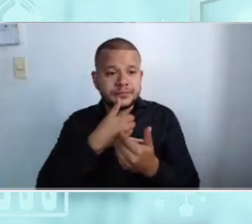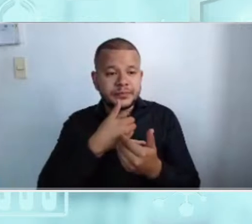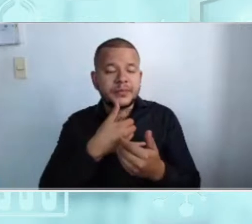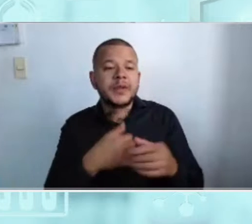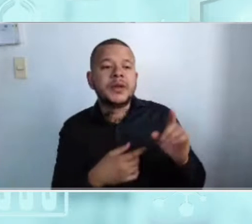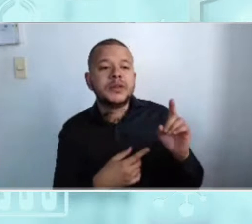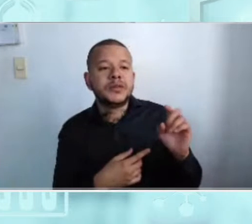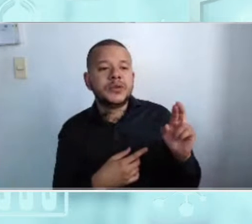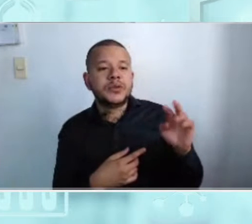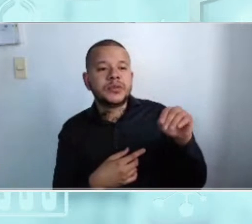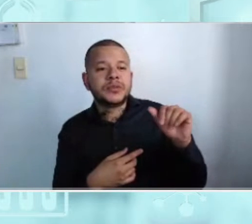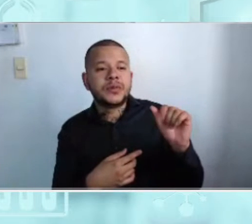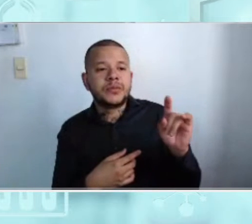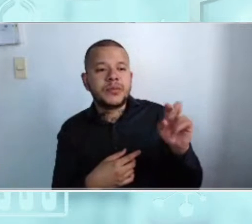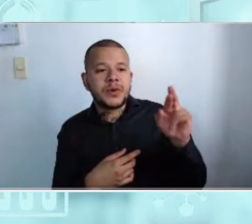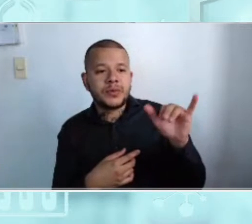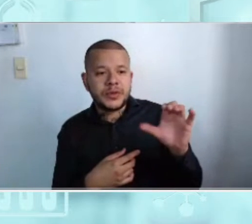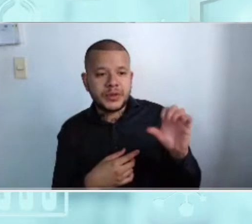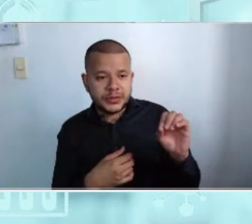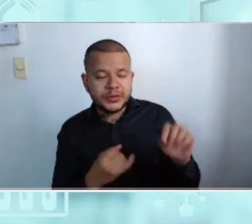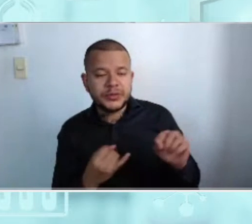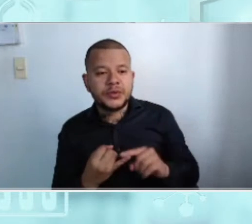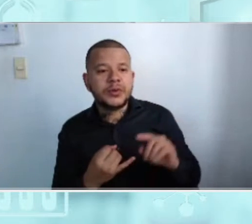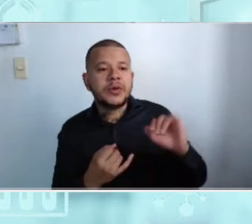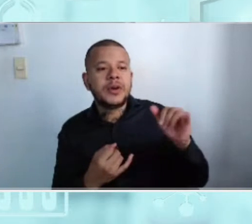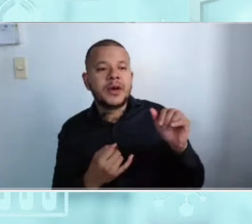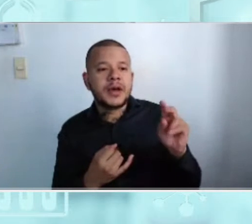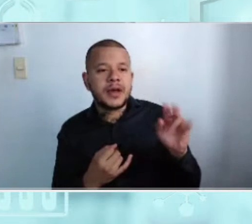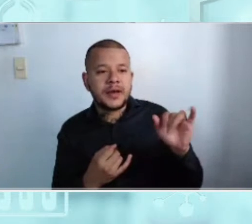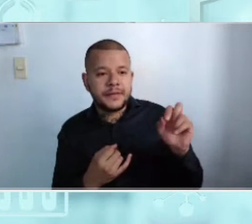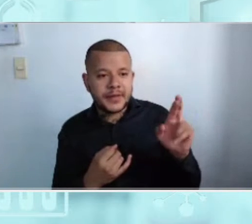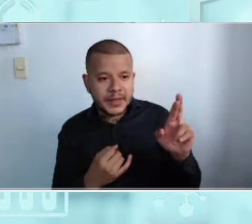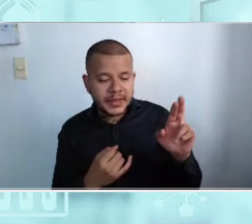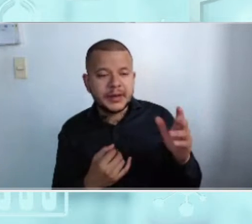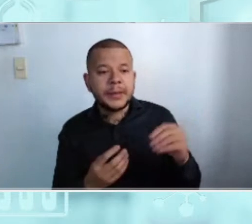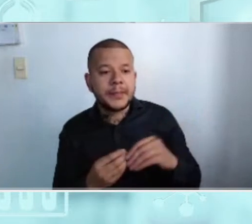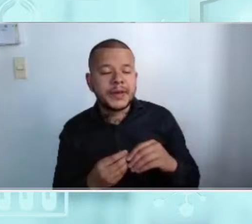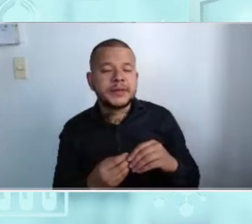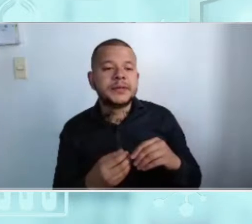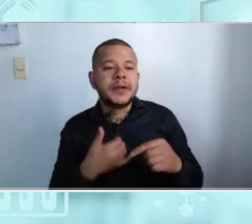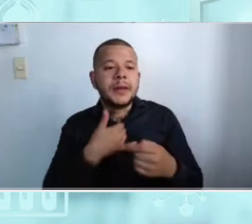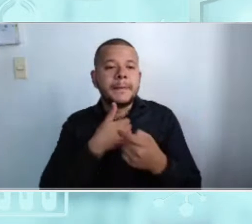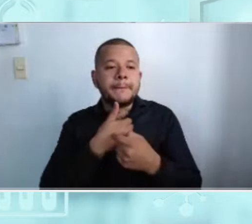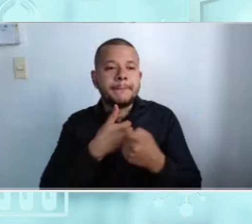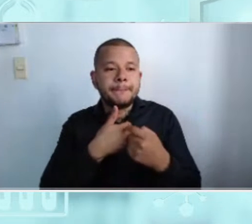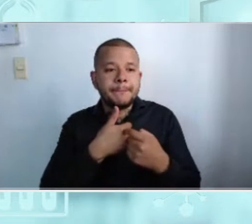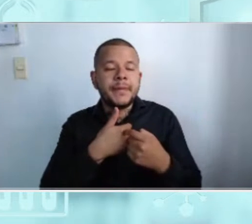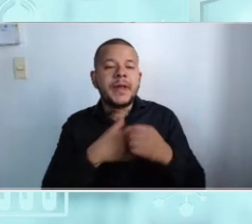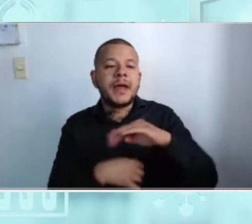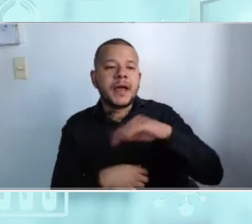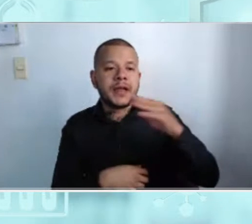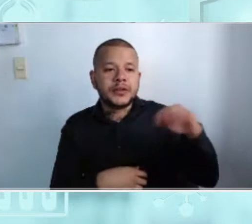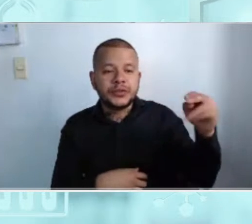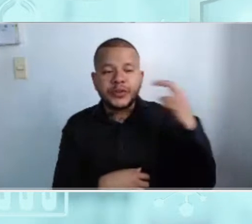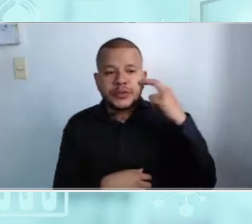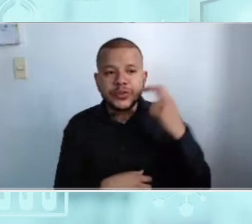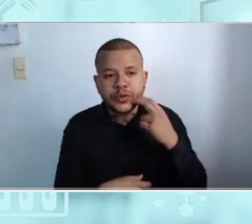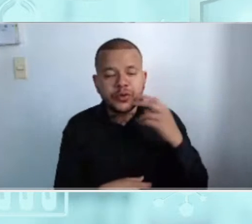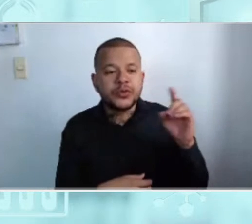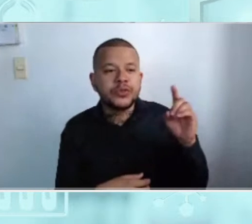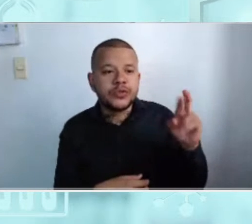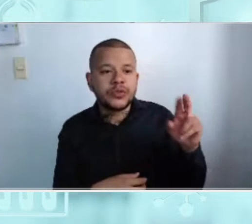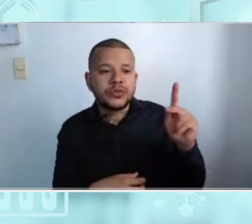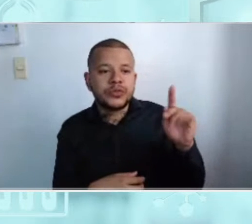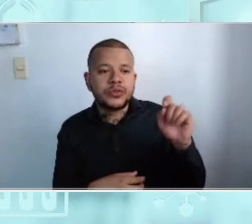Mauricio Concha, con el doctor Javier Araque, en la Regional de Antioquia, Chocó, con la doctora Ketty Morales.